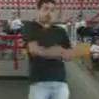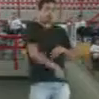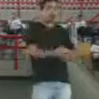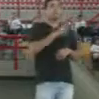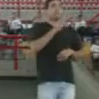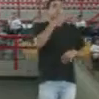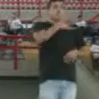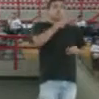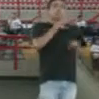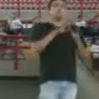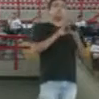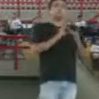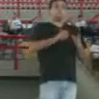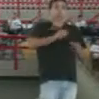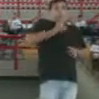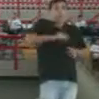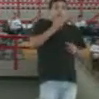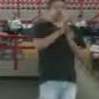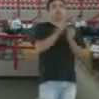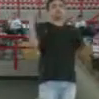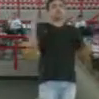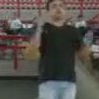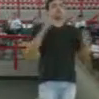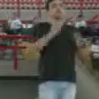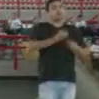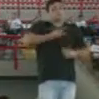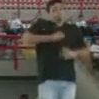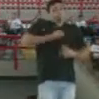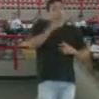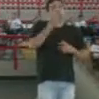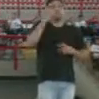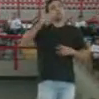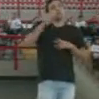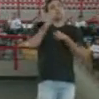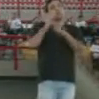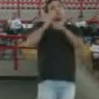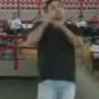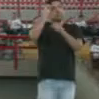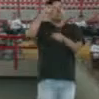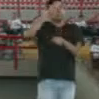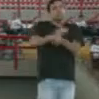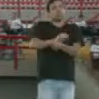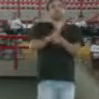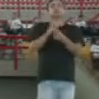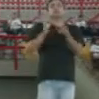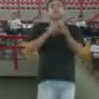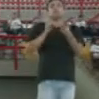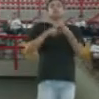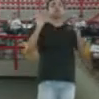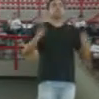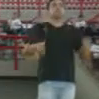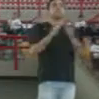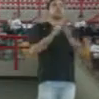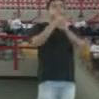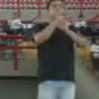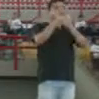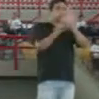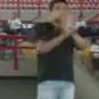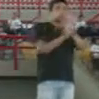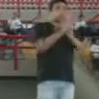poeta dos escravos, beleza. Então qual era o contexto dele? Segunda metade do